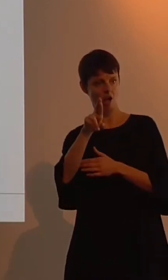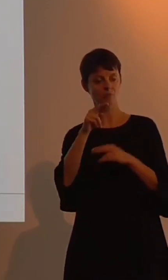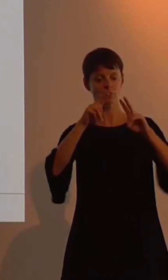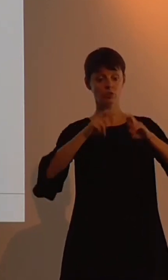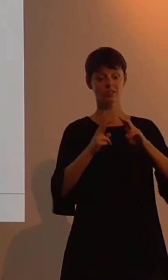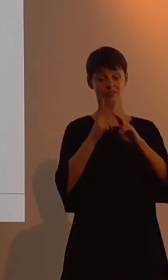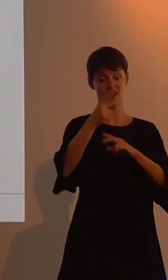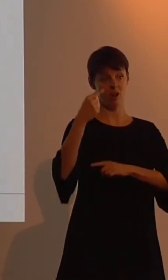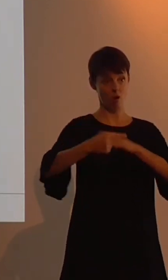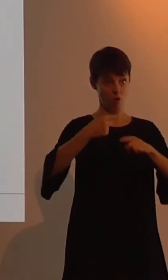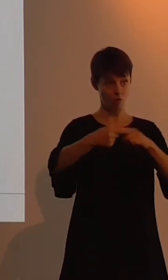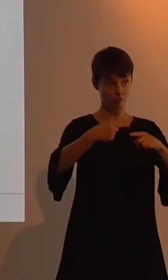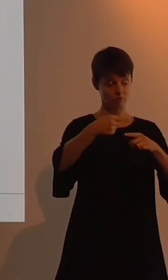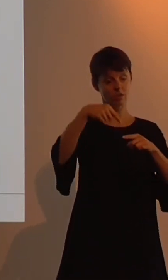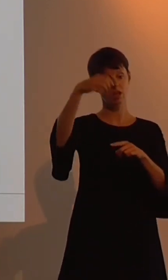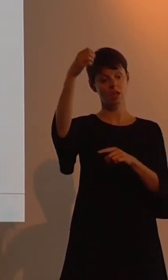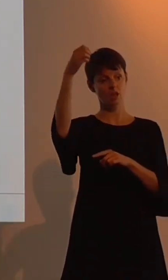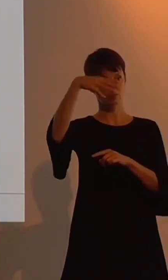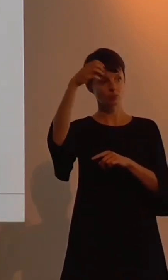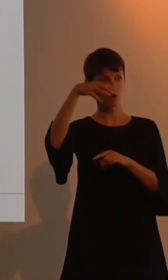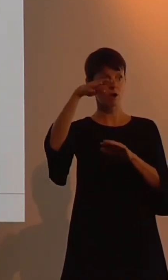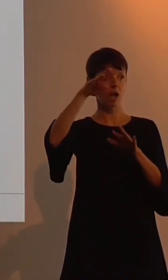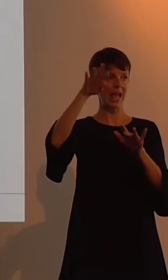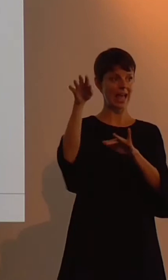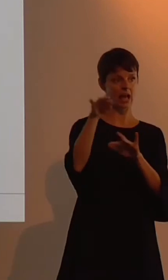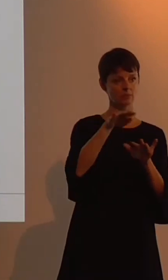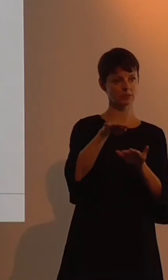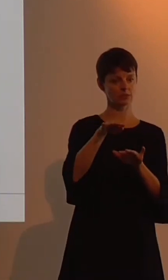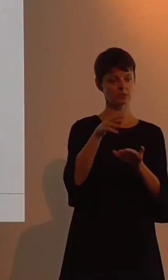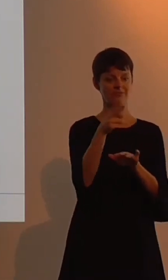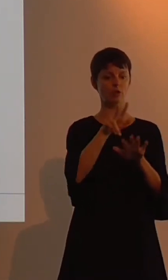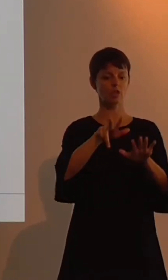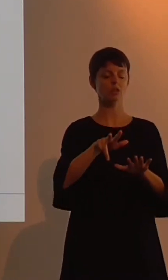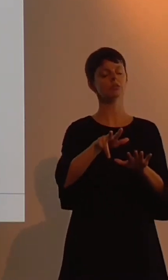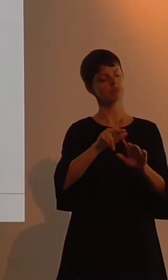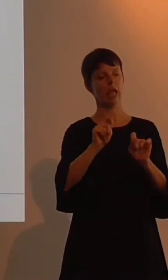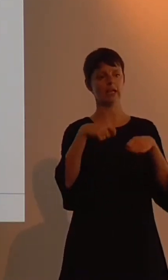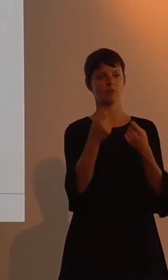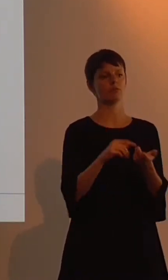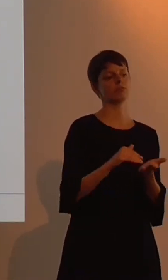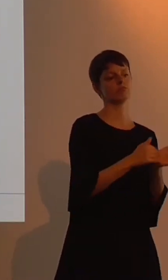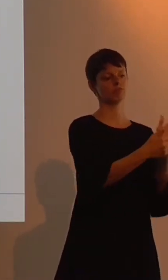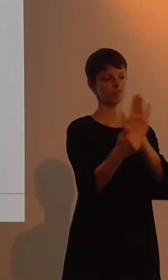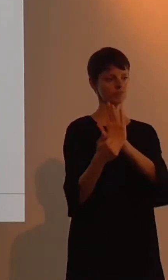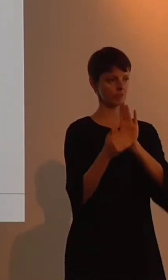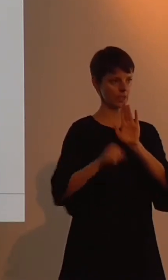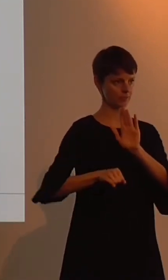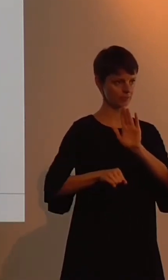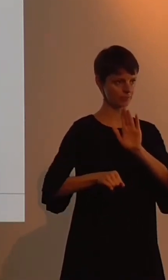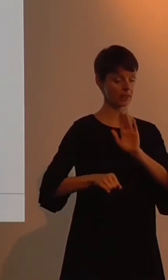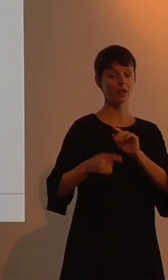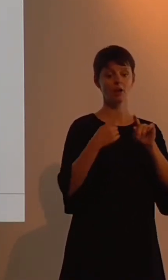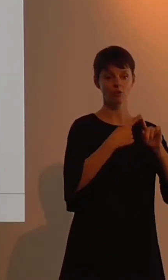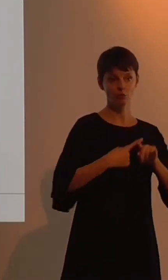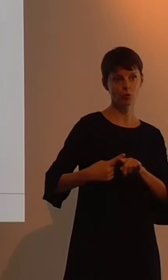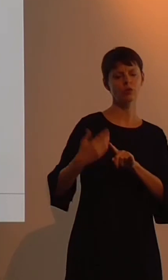sie angeblich aufs Inhalt holen. Also, das finde ich ein schönes Beispiel. Ich habe mir immer vorgenommen, ich wollte Fußball dann auch noch mit Kinodiskussion sehen und hoffe,